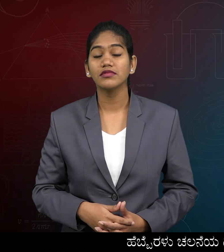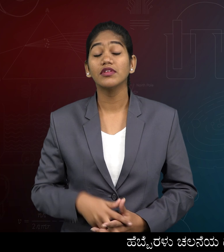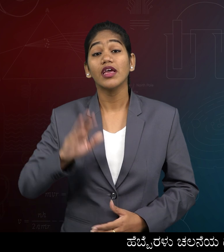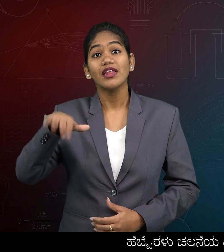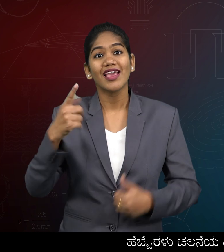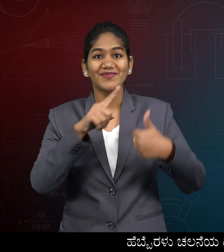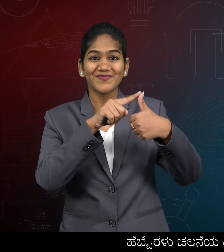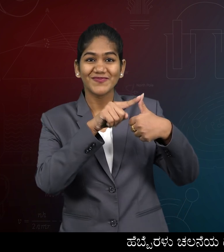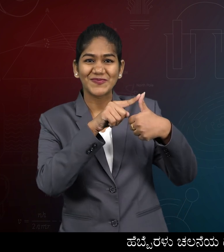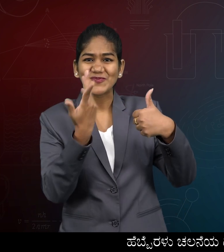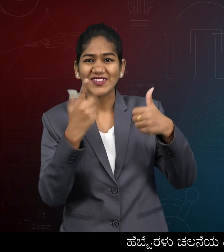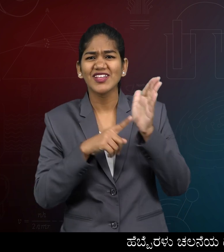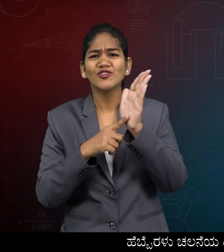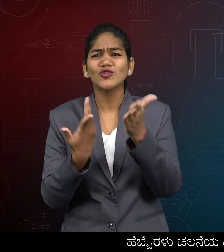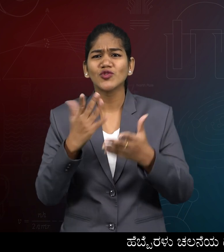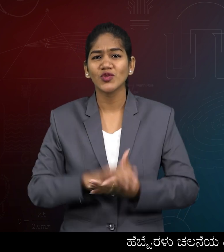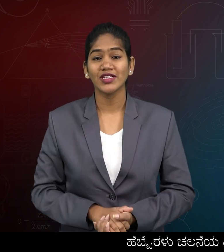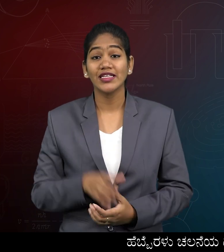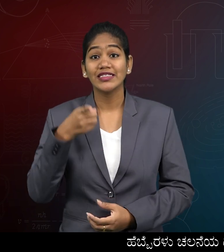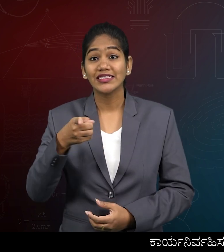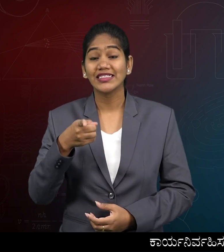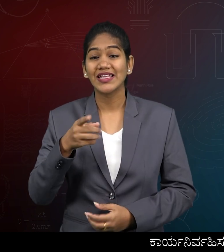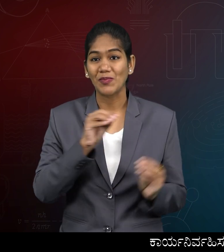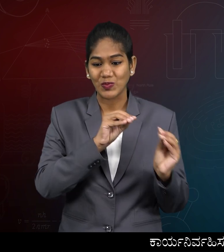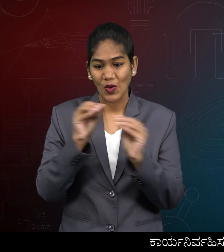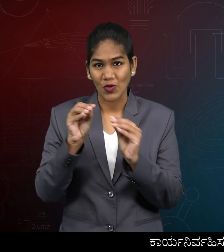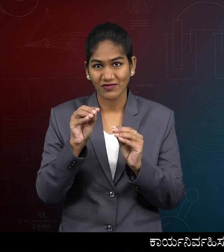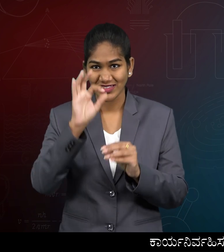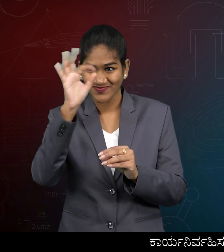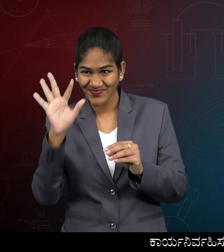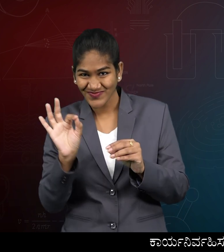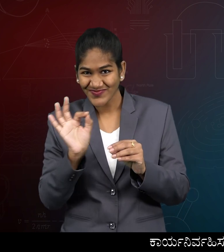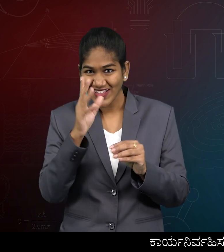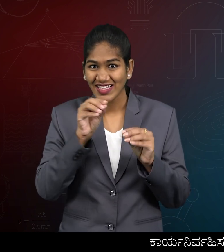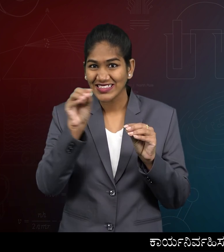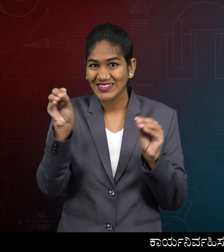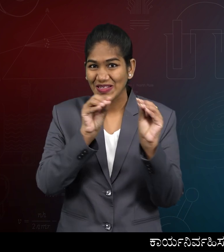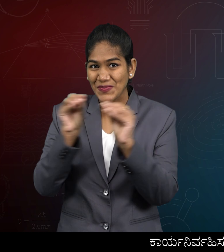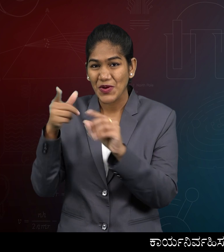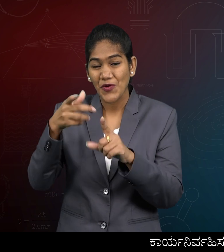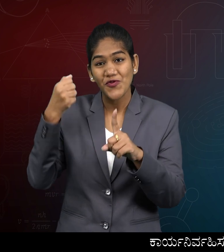ಹೆಬ್ಬೆರಳು ಚಲನೆಯ ದಿಕ್ಕಿನಲ್ಲಿ ಅಥವಾ ವಾಹಕದ ಮೇಲೆ ಕಾರ್ಯನಿರ್ವಹಿಸುವ ಬಲವನ್ನು ತೋರಿಸುತ್ತದೆ.